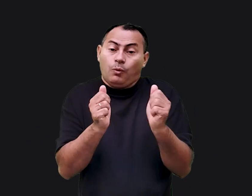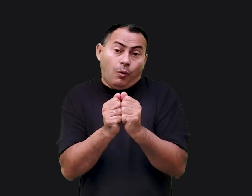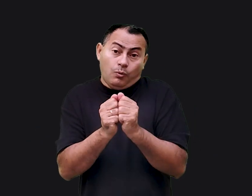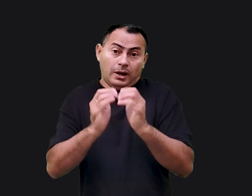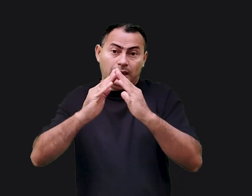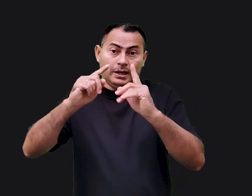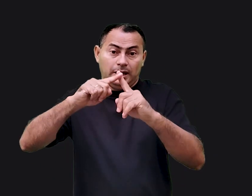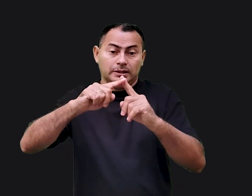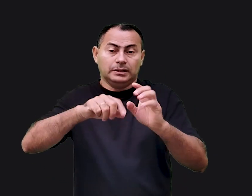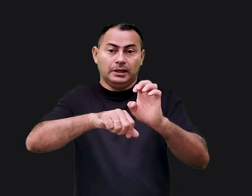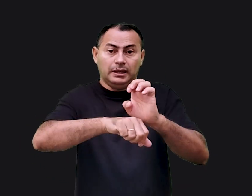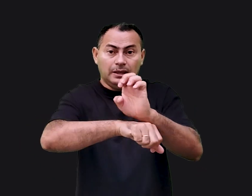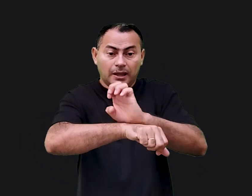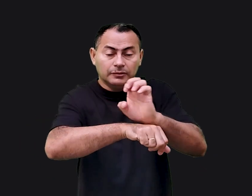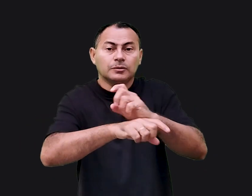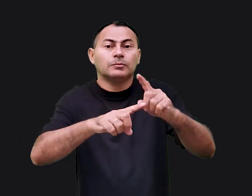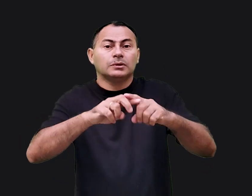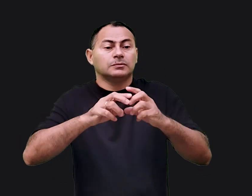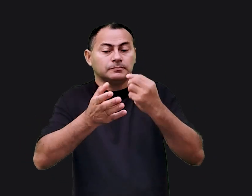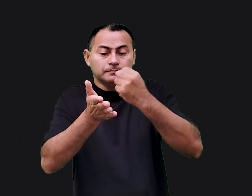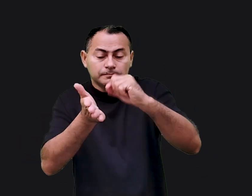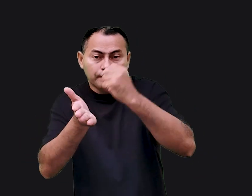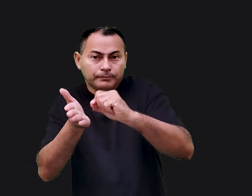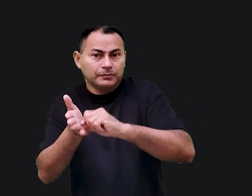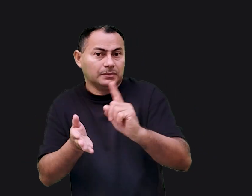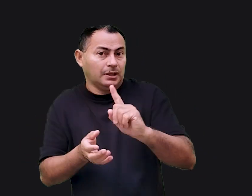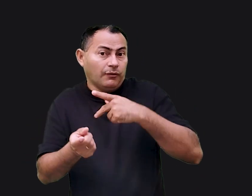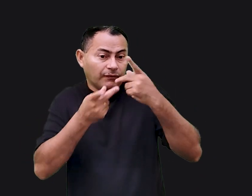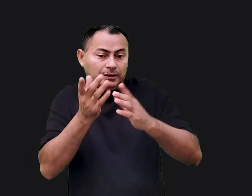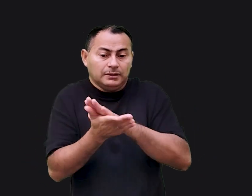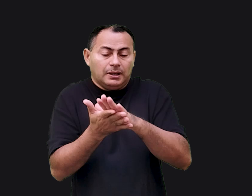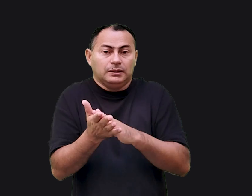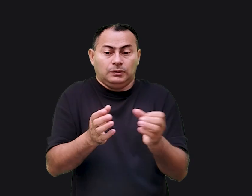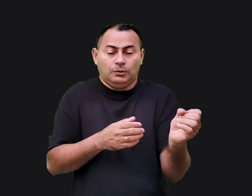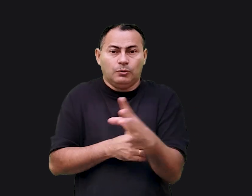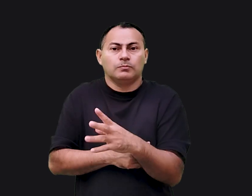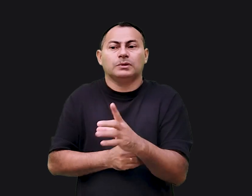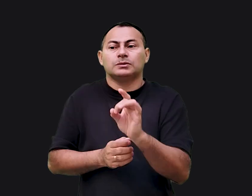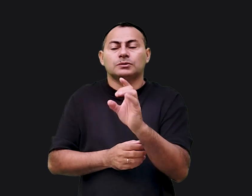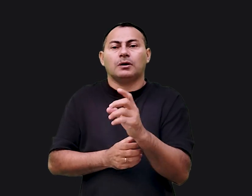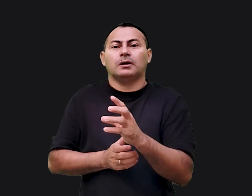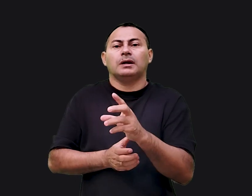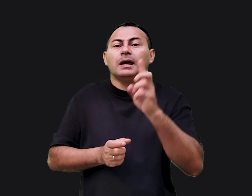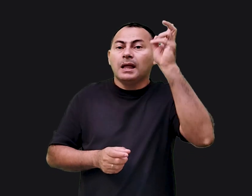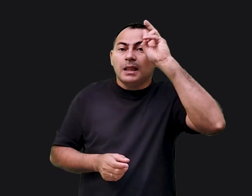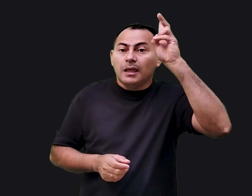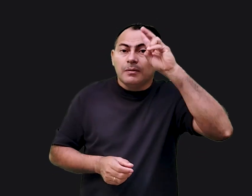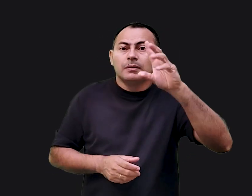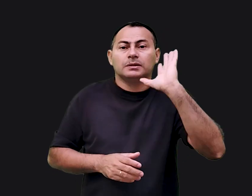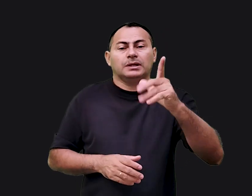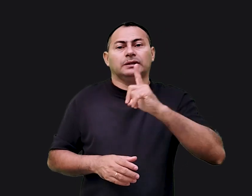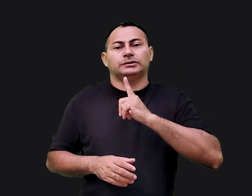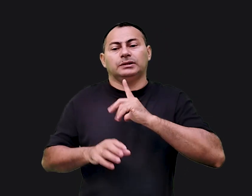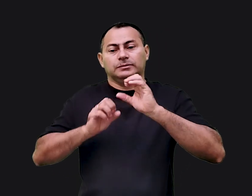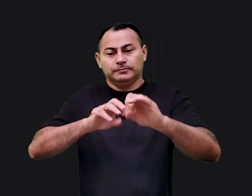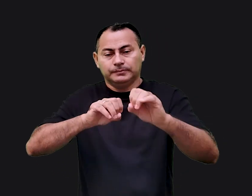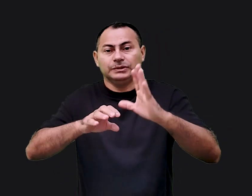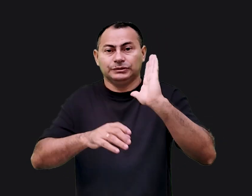igreja em Éfeso por isso quando ele escreve não está falando nada novo está apenas Relembrando que já tinha